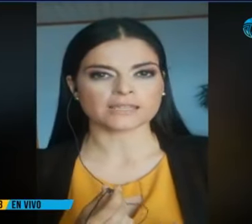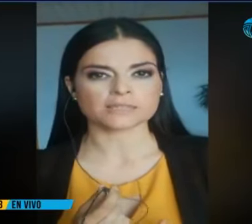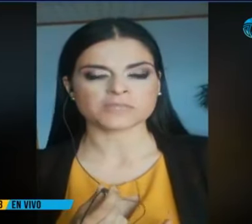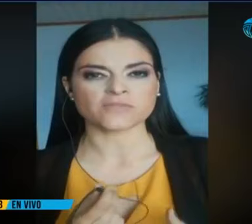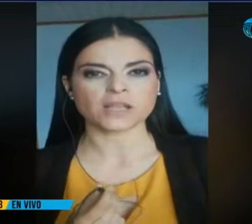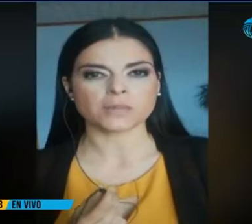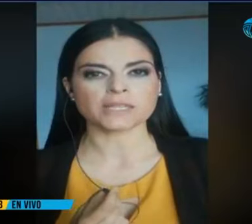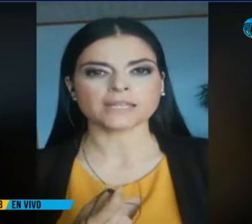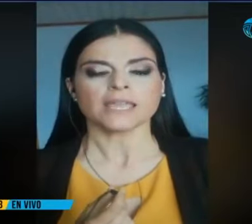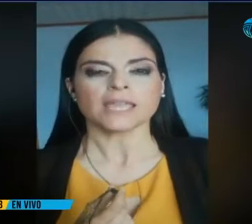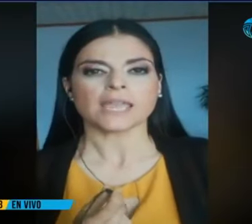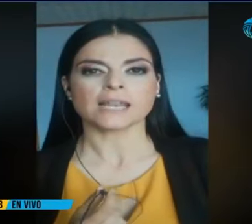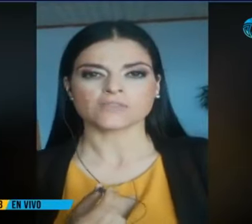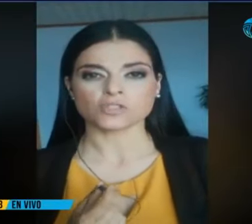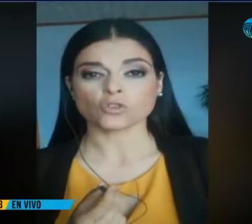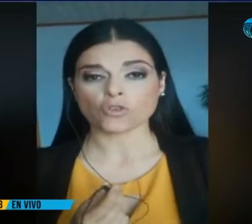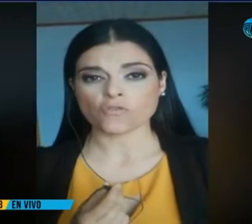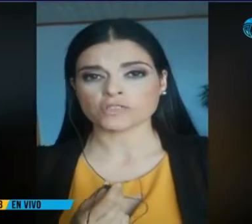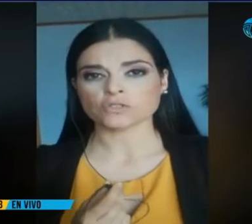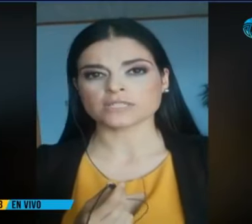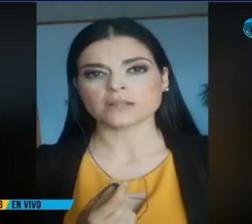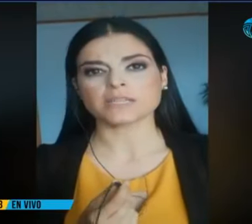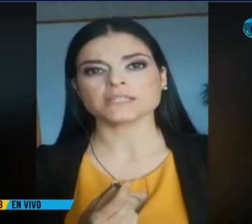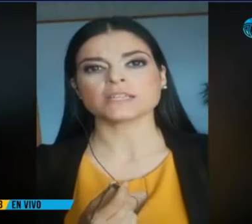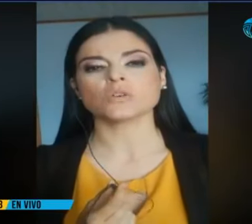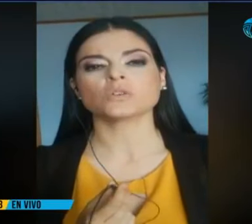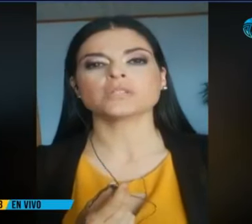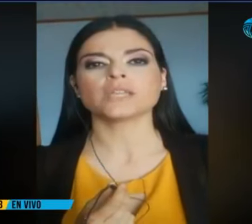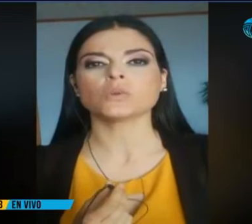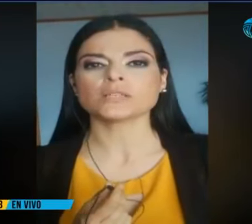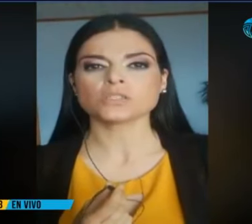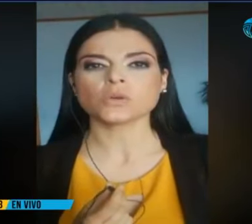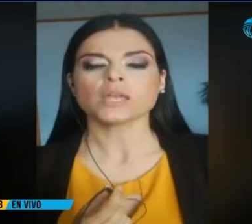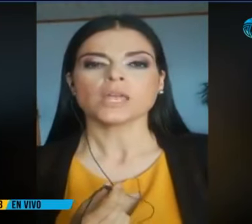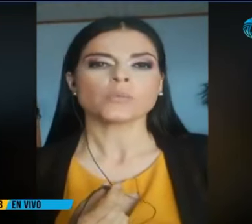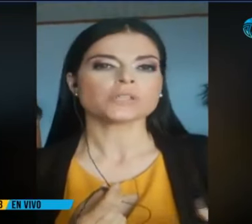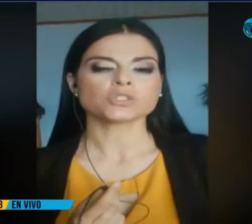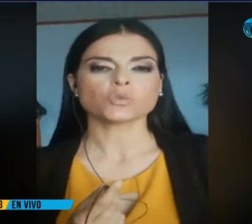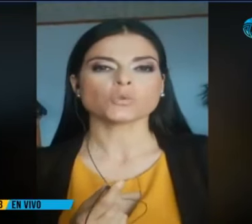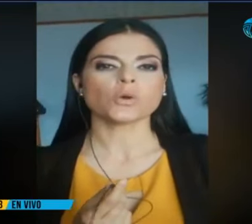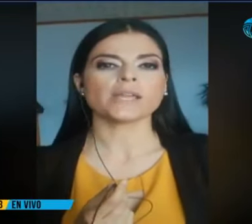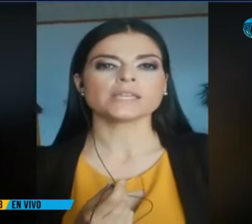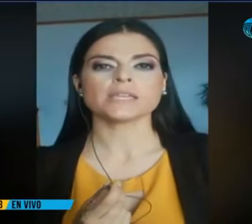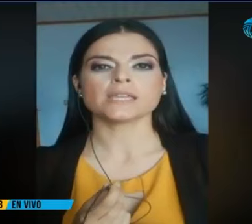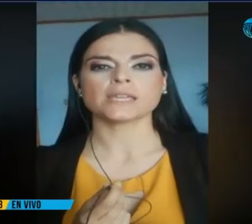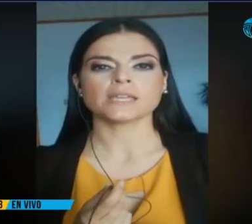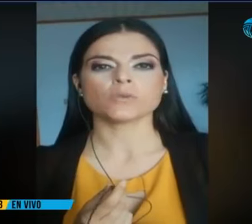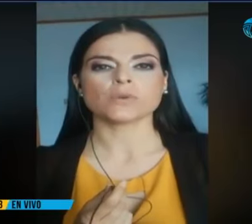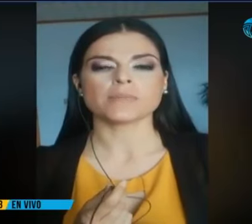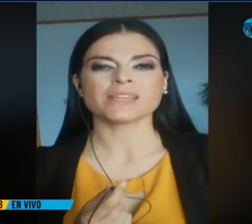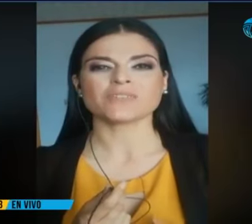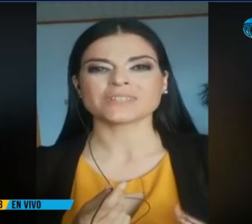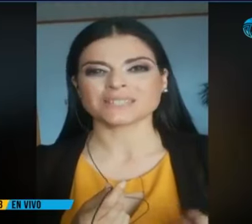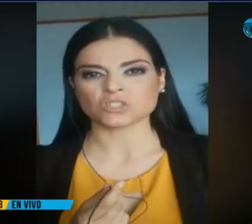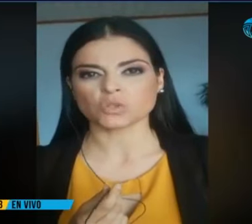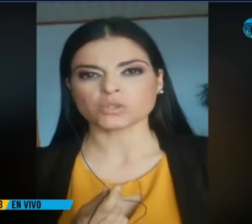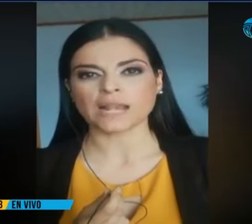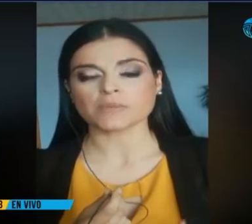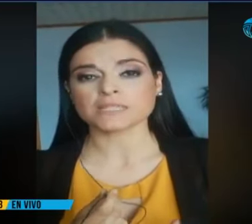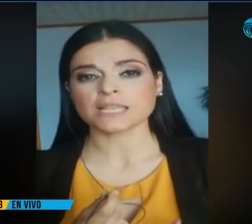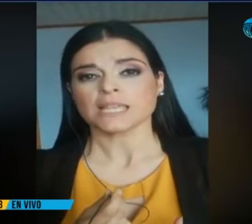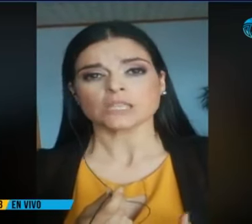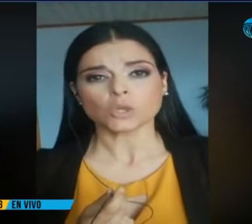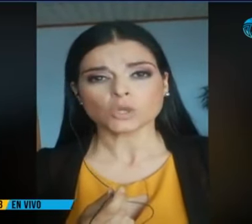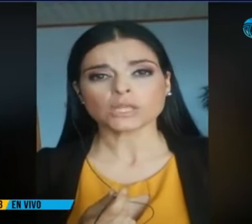José, específicamente en el edificio Rofas, donde está el Ministerio de Educación, pues estuvo ahí una manifestación